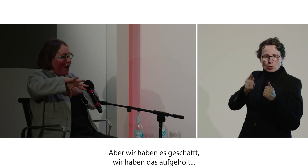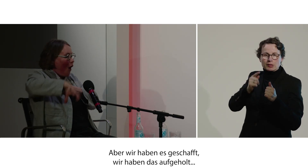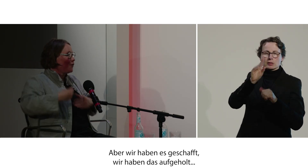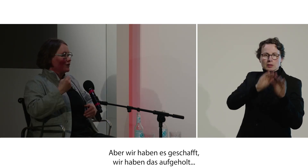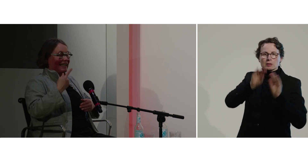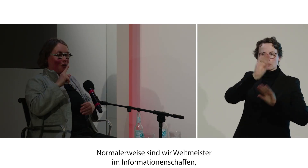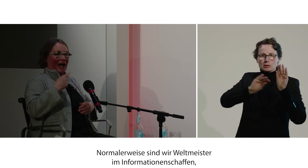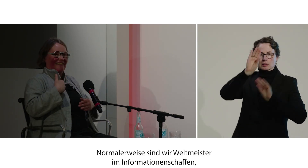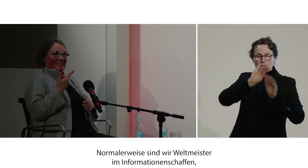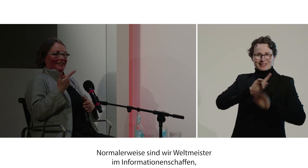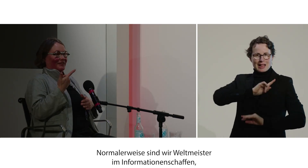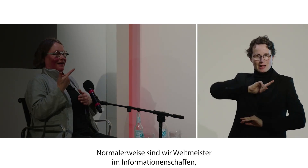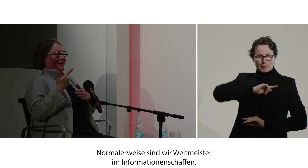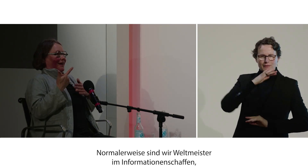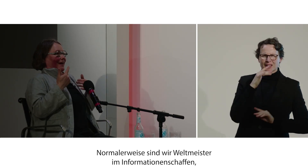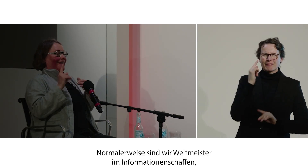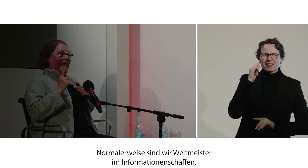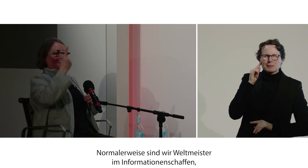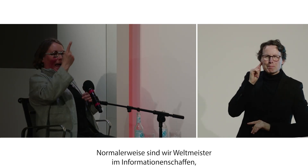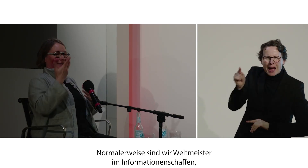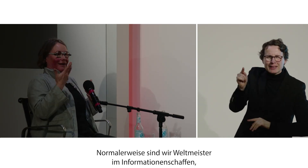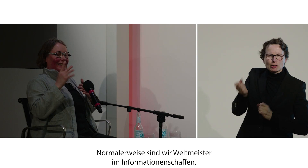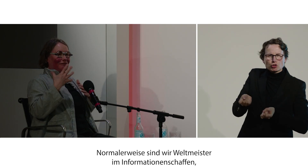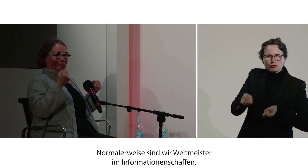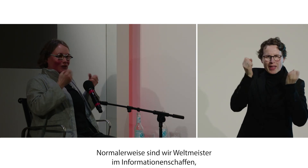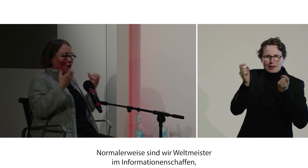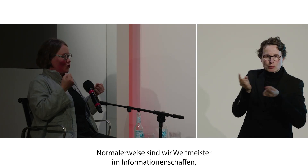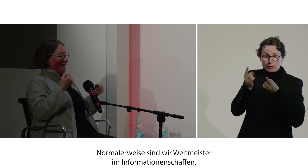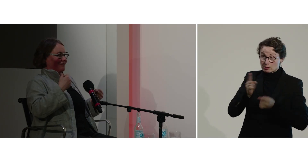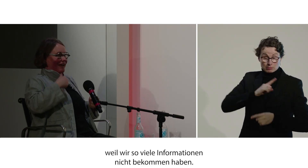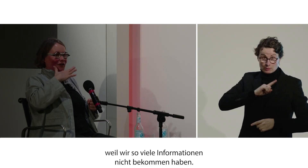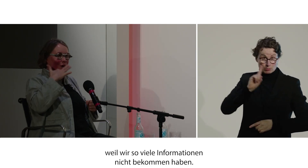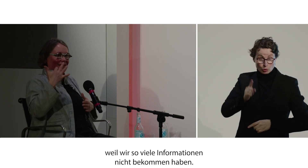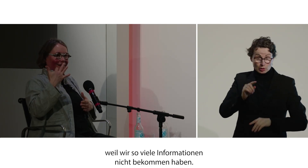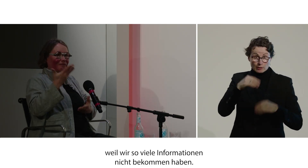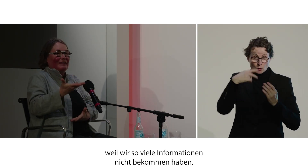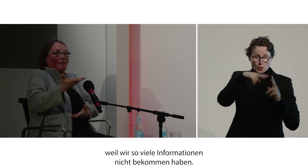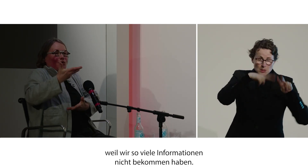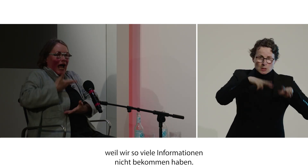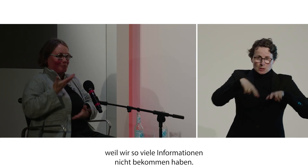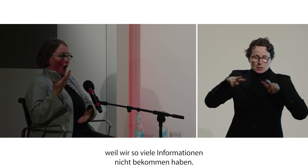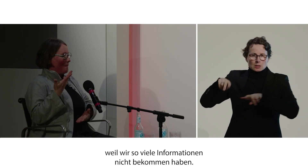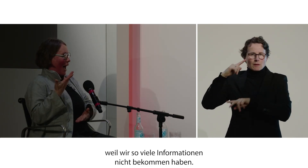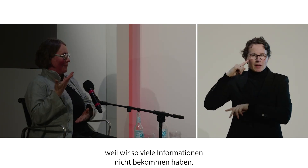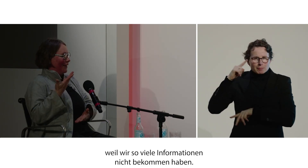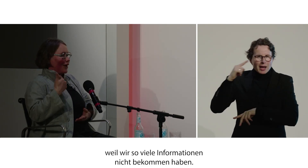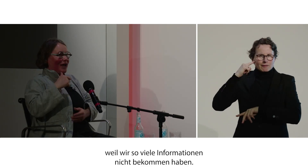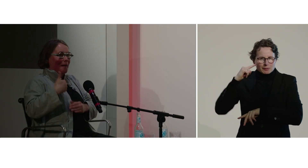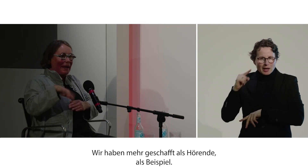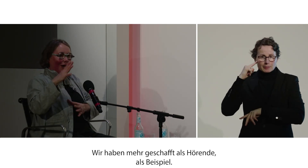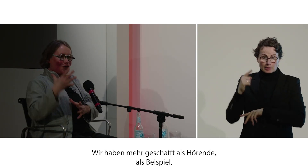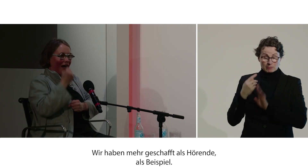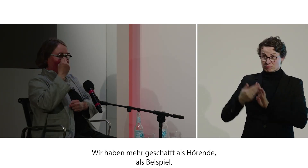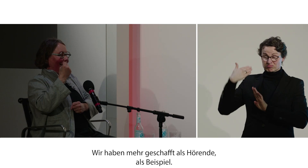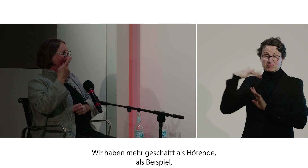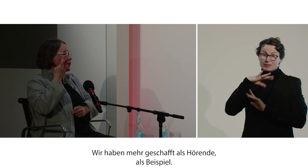Bereich aufholen. Denn normalerweise sind wir Weltmeister in Informationen schaffen, weil wir so viele Informationen gar nicht bekommen haben. Also